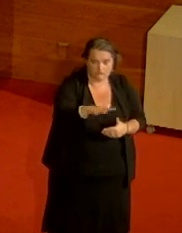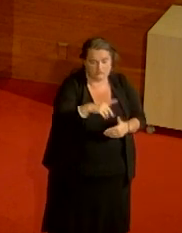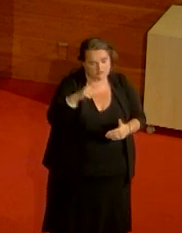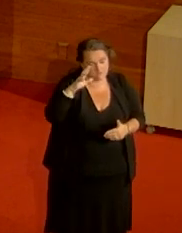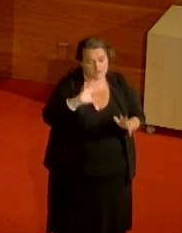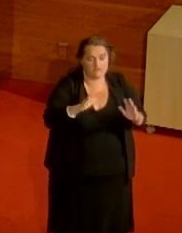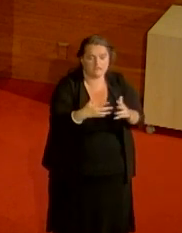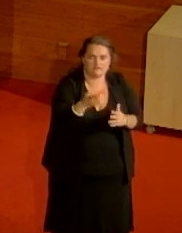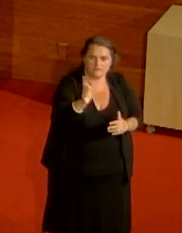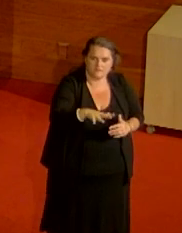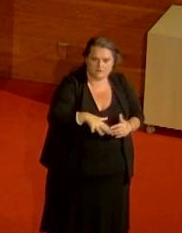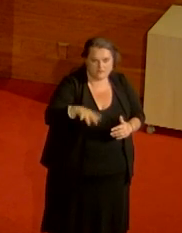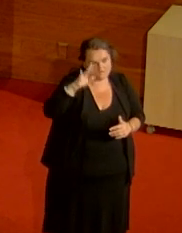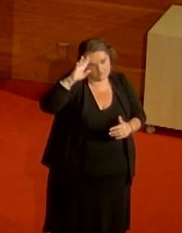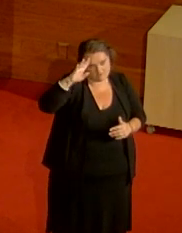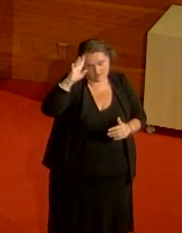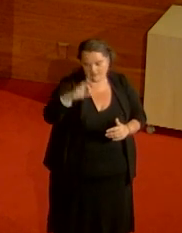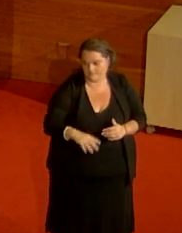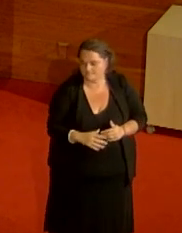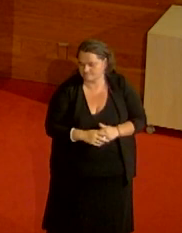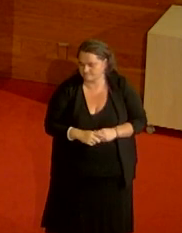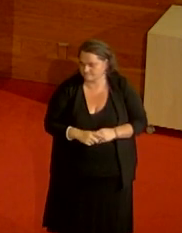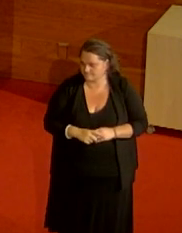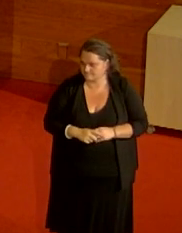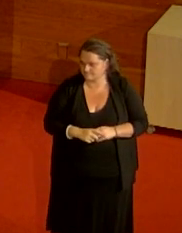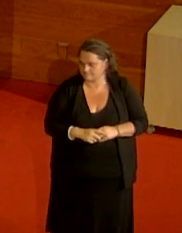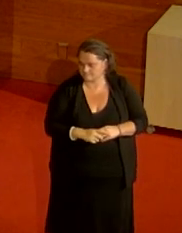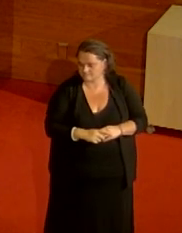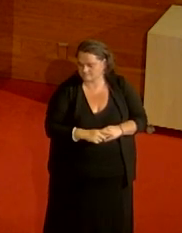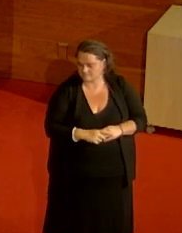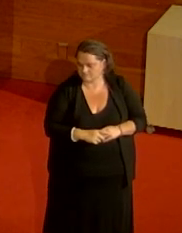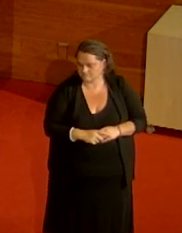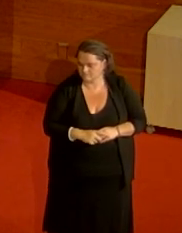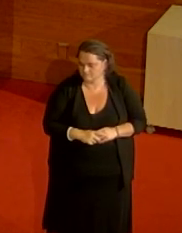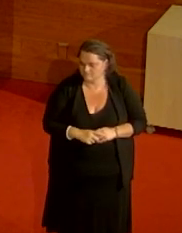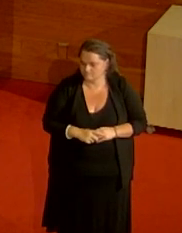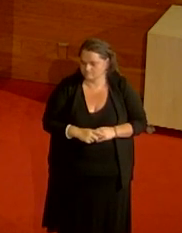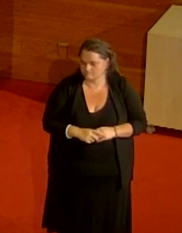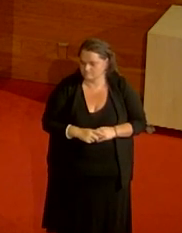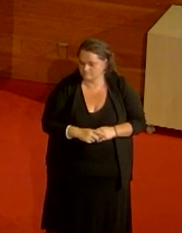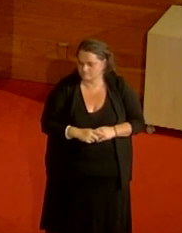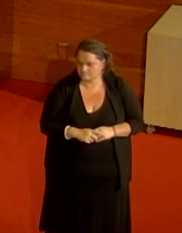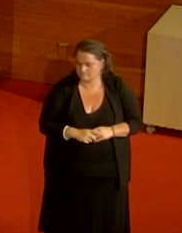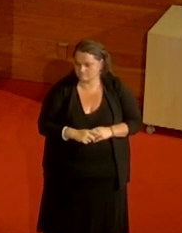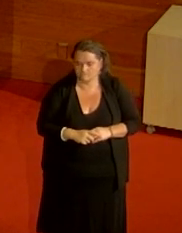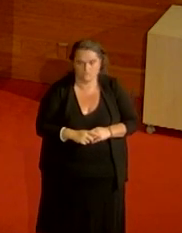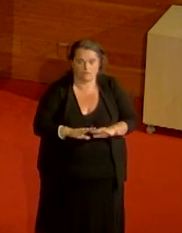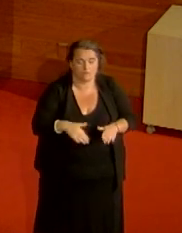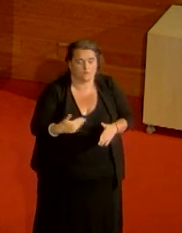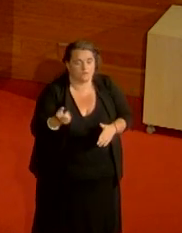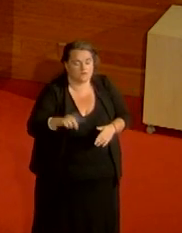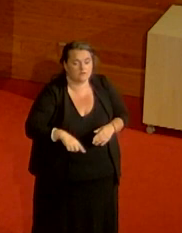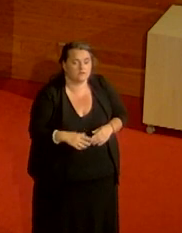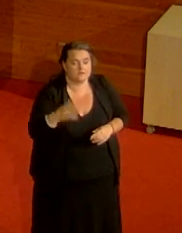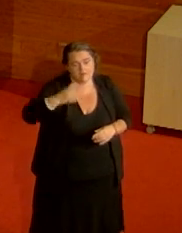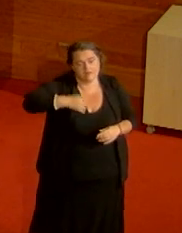fantasía el esfuerzo que nos hemos encontrado en las últimas décadas en internet ha sido el el de crear un esfuerzo por crear